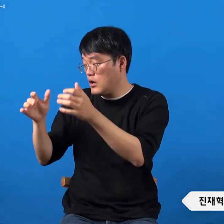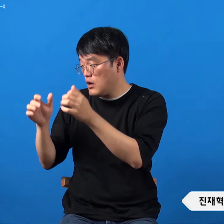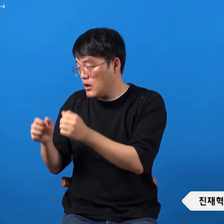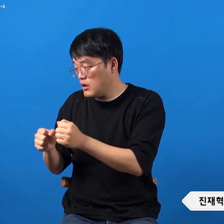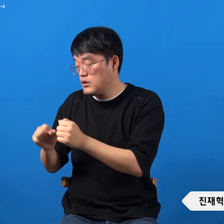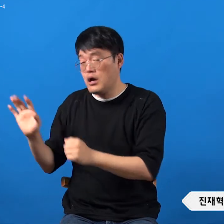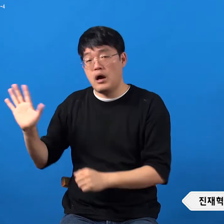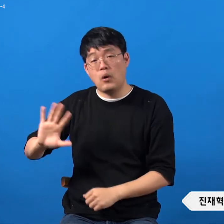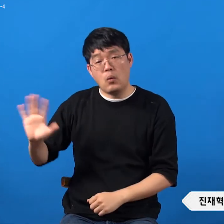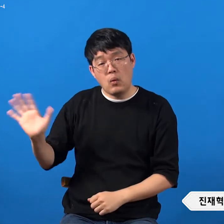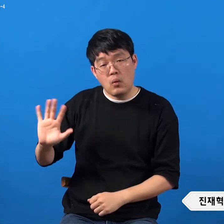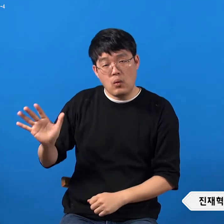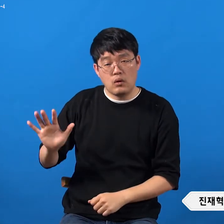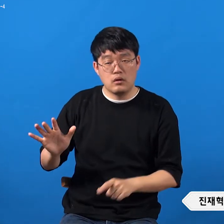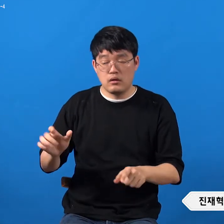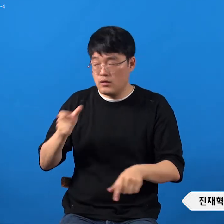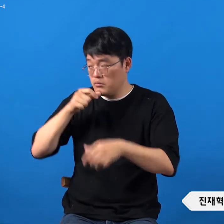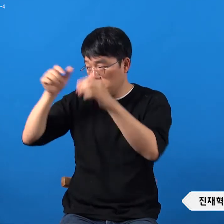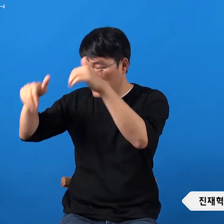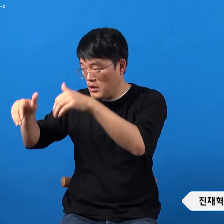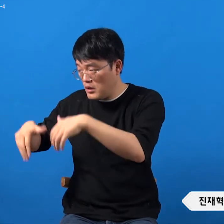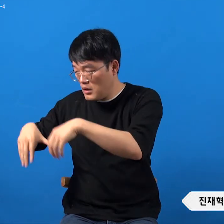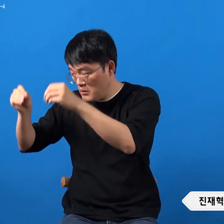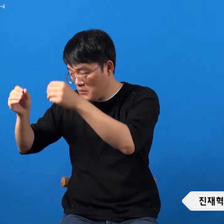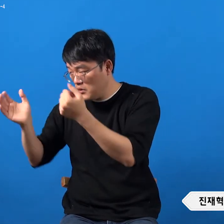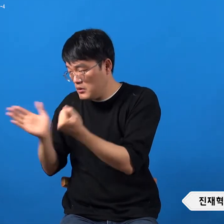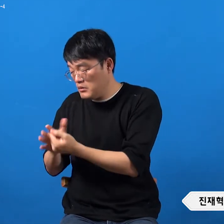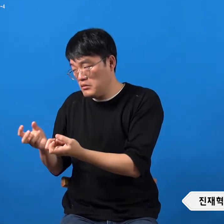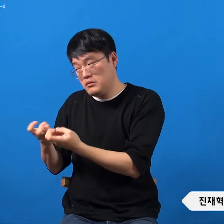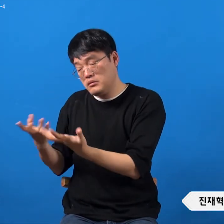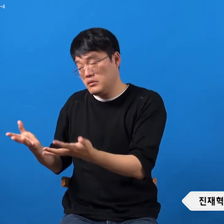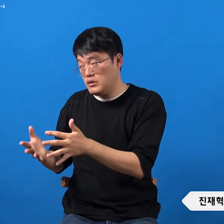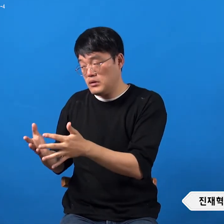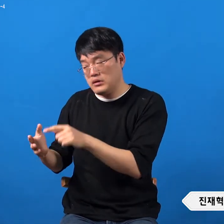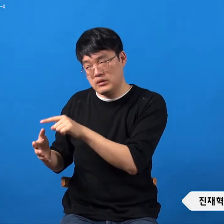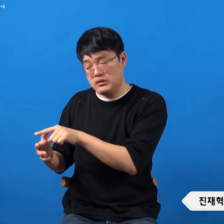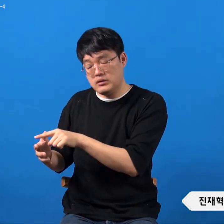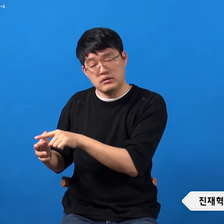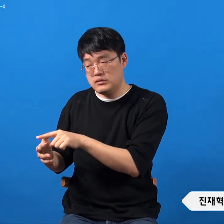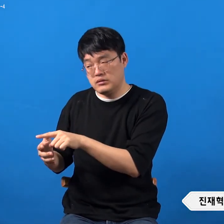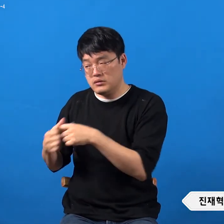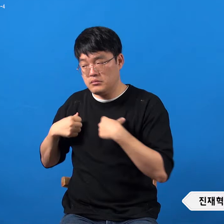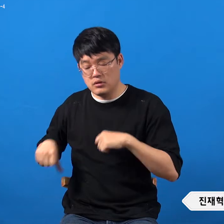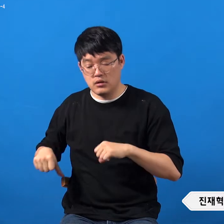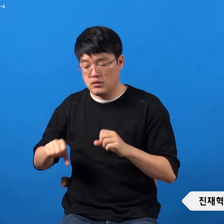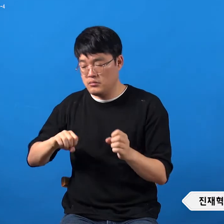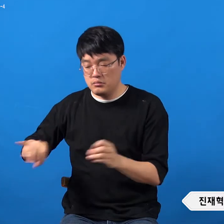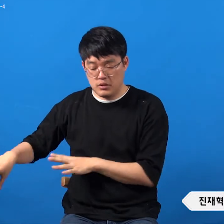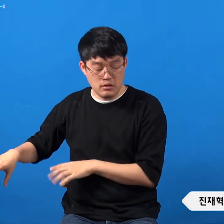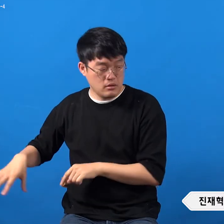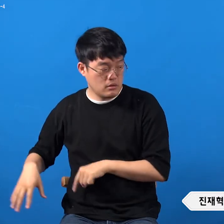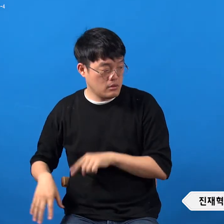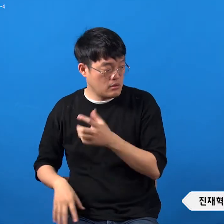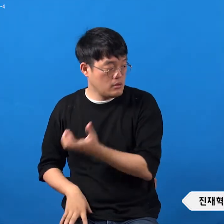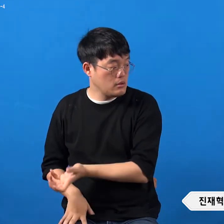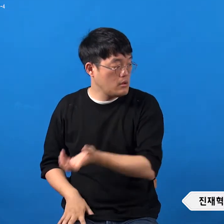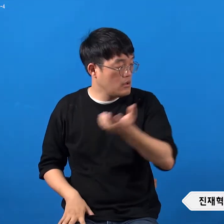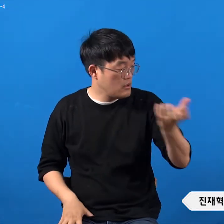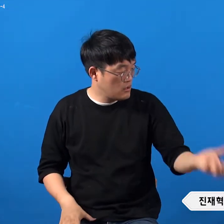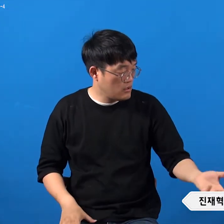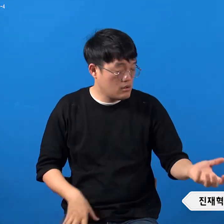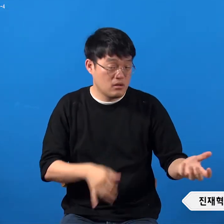거하지 아니하고 기근이 오니까 할 수 없이 그 기근 때문에 떨어져